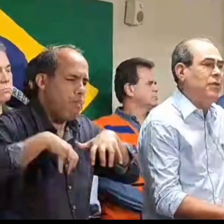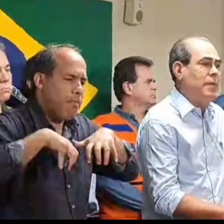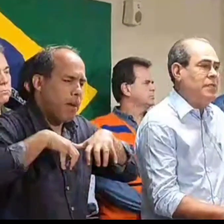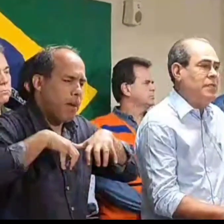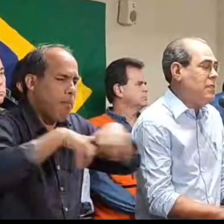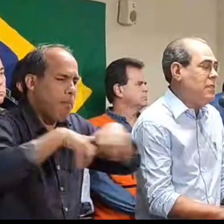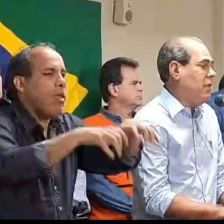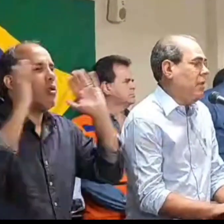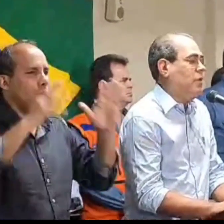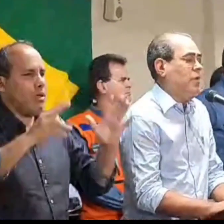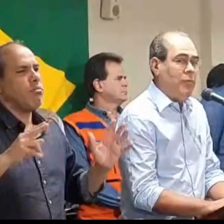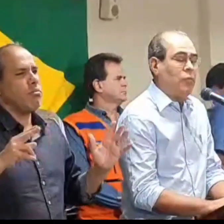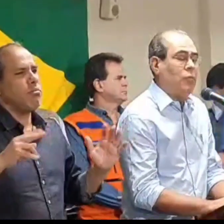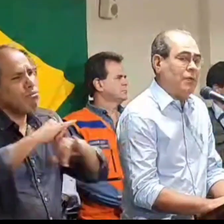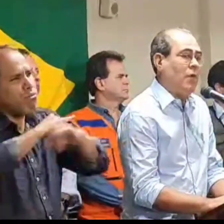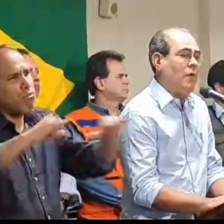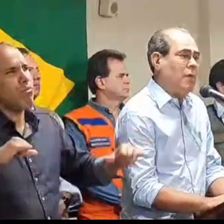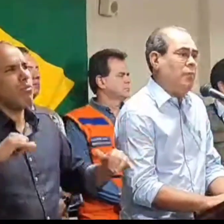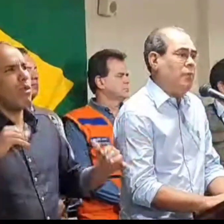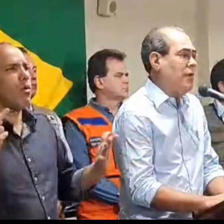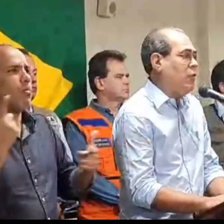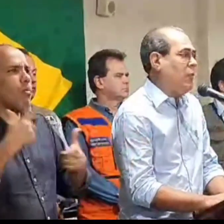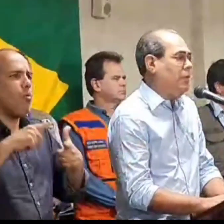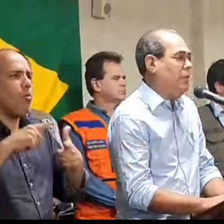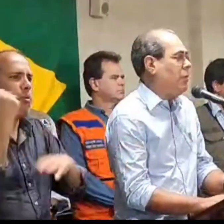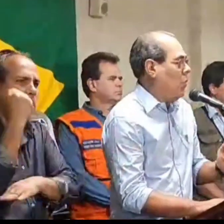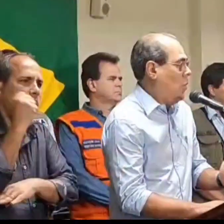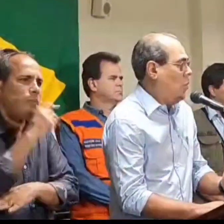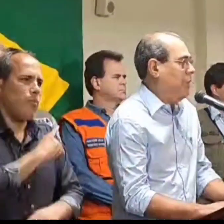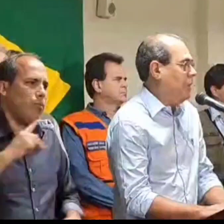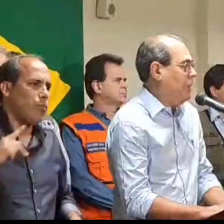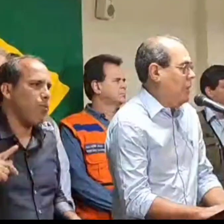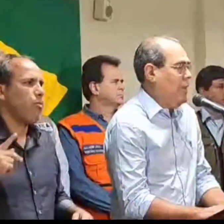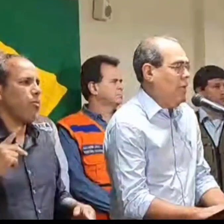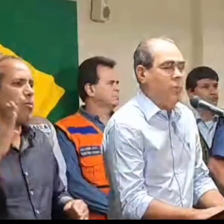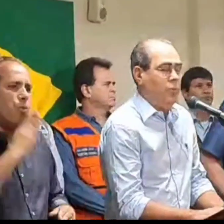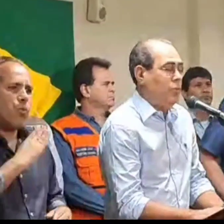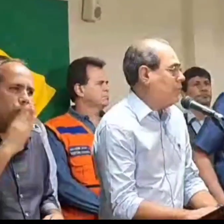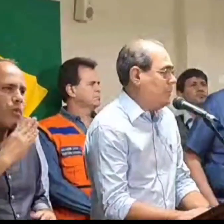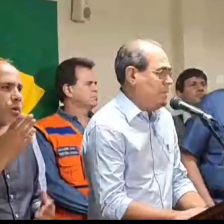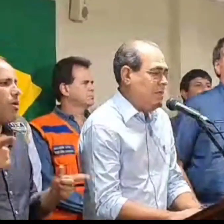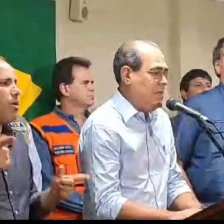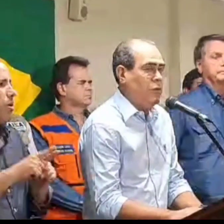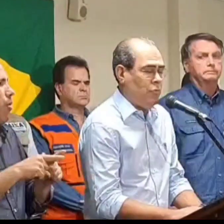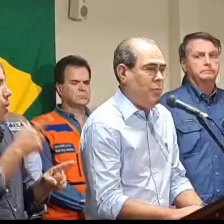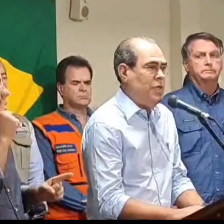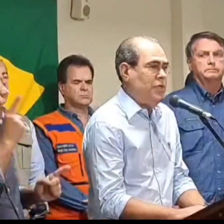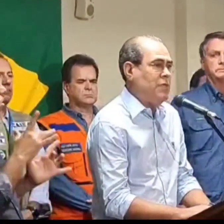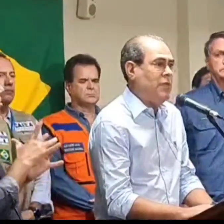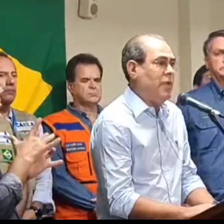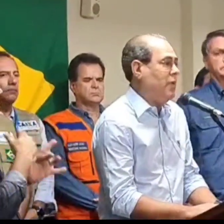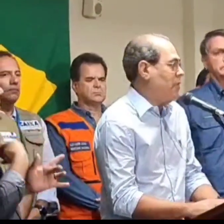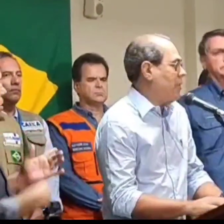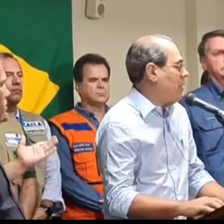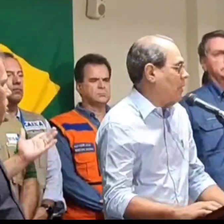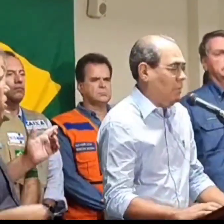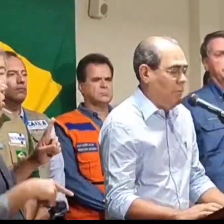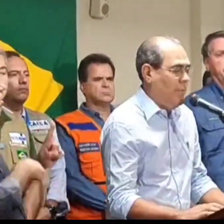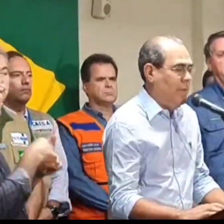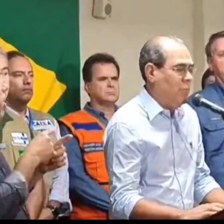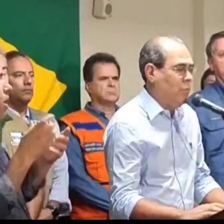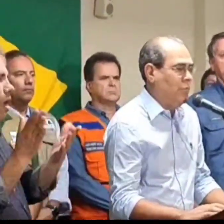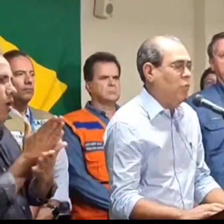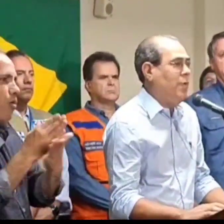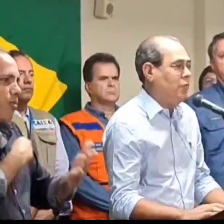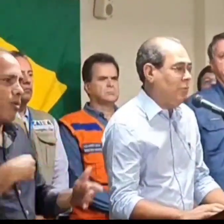temos um estado de emergência. Tivemos um contato atualmente com o ministro Carlos Guido. Ontem, a equipe do presidente e do Ministério de Verdade e